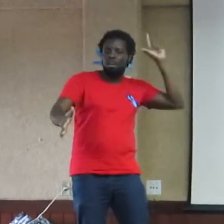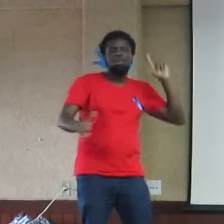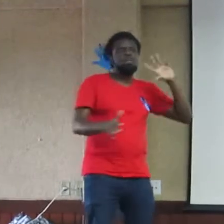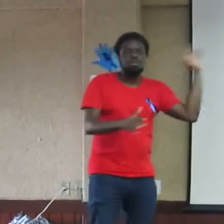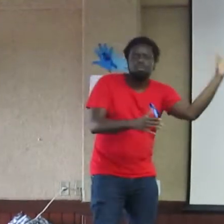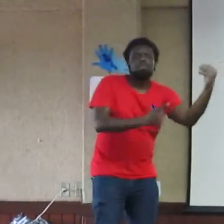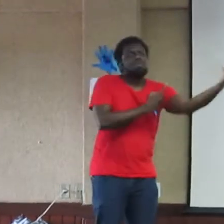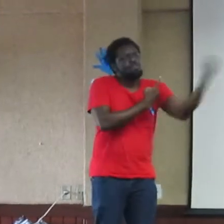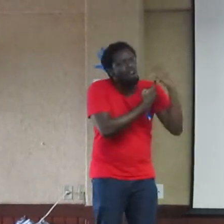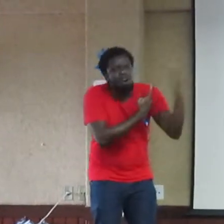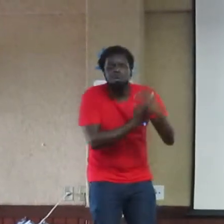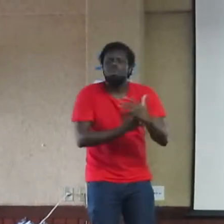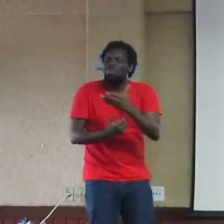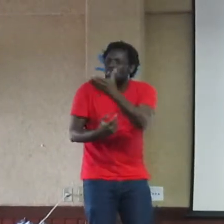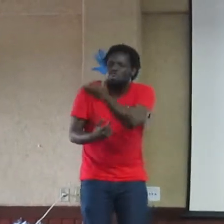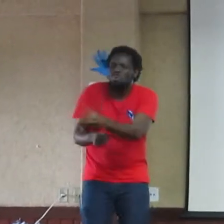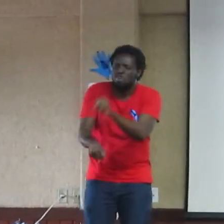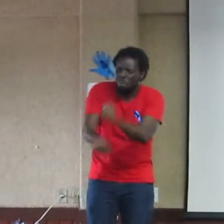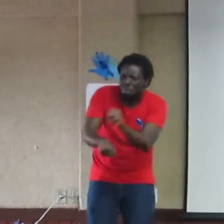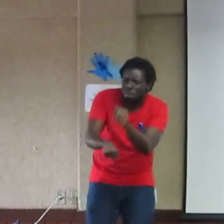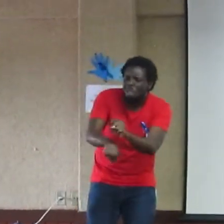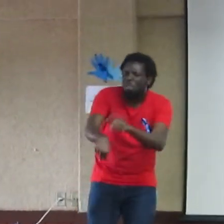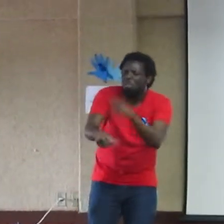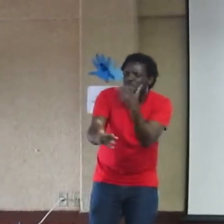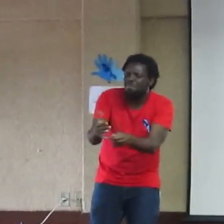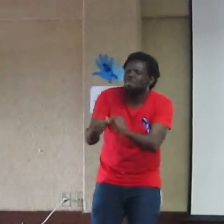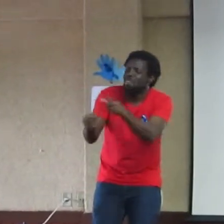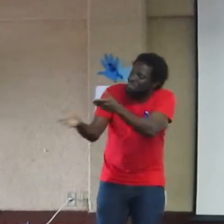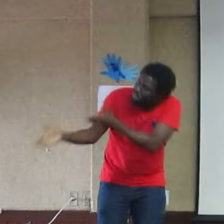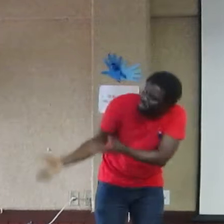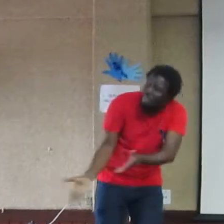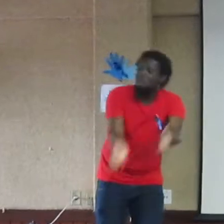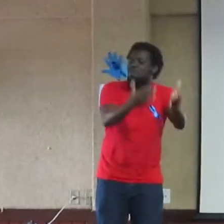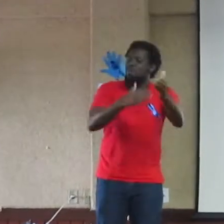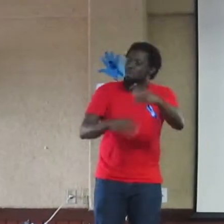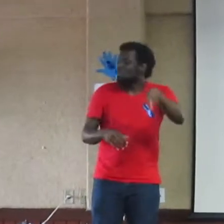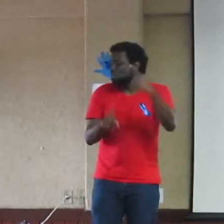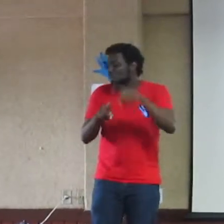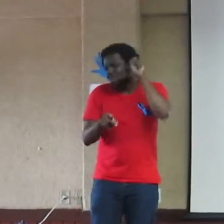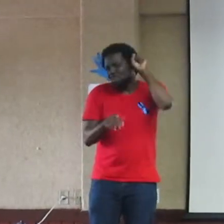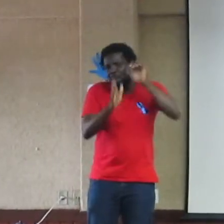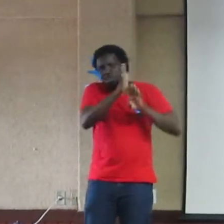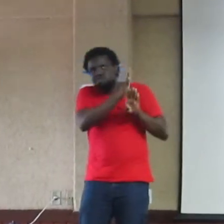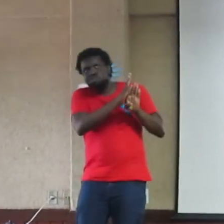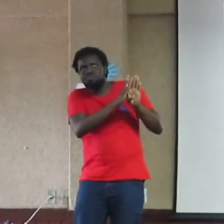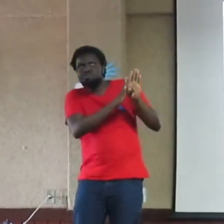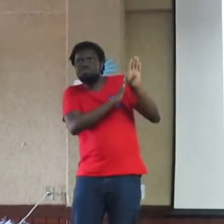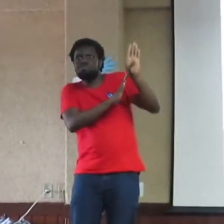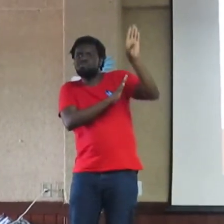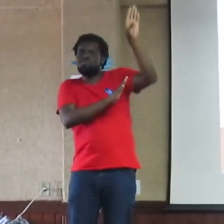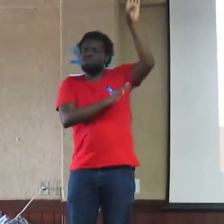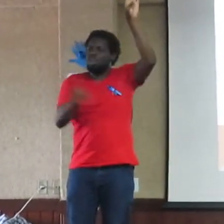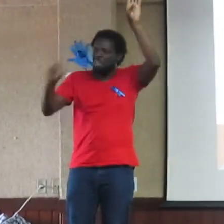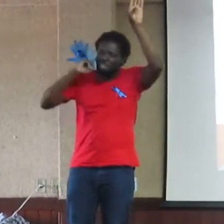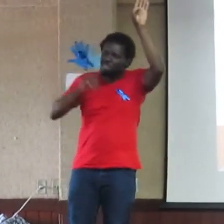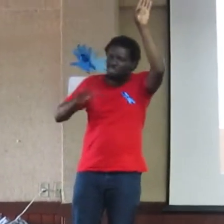Inclusive, Igor faz junto comigo essa faculdade. Perdi muito tempo da minha vida por não ter